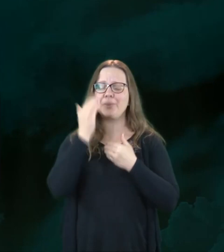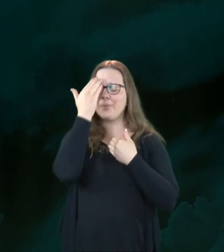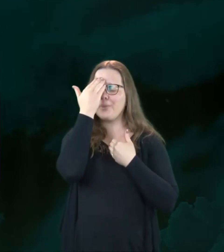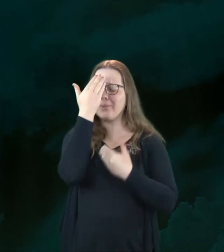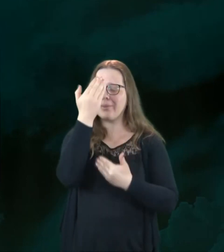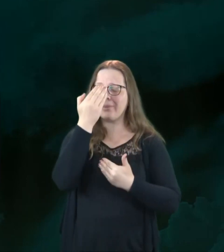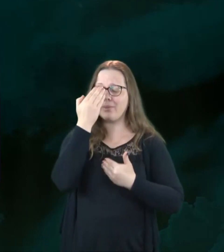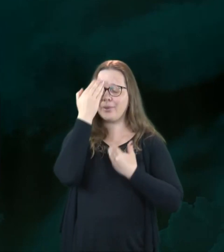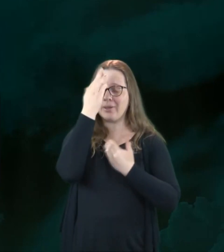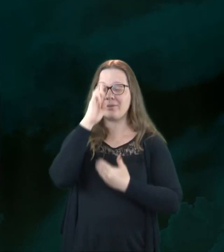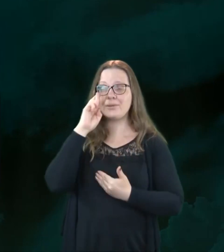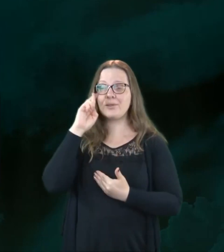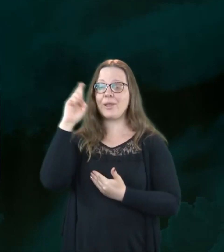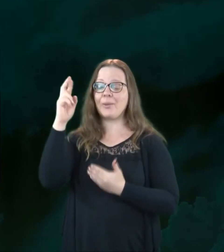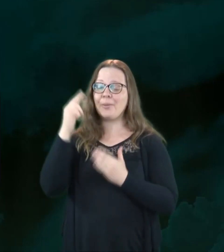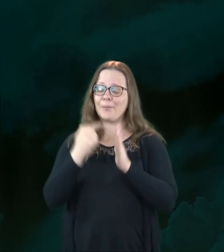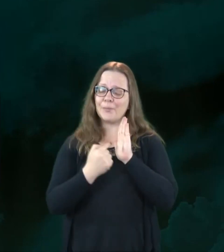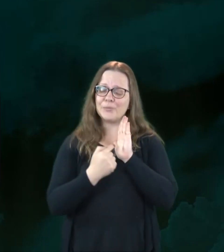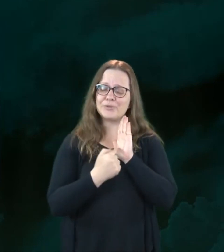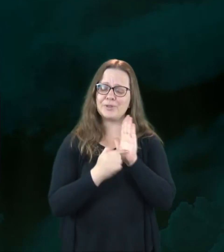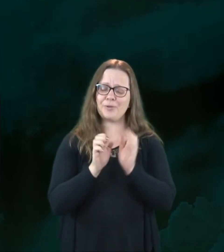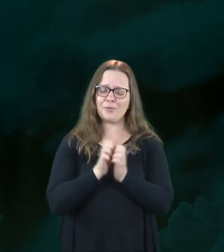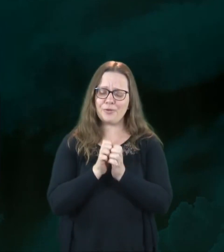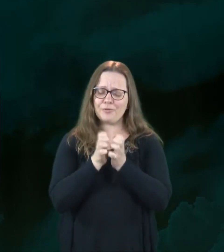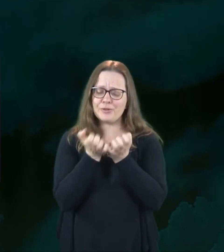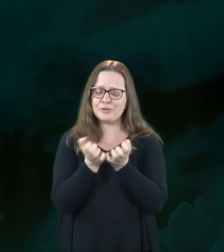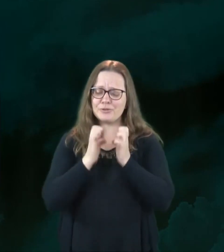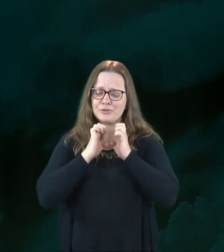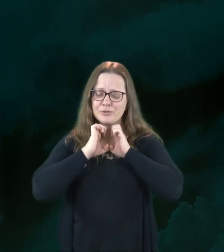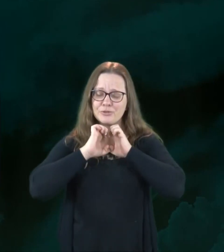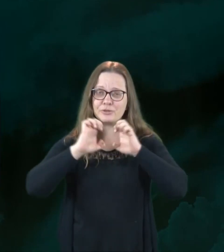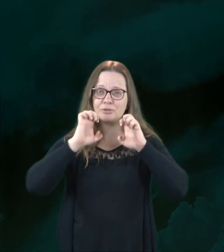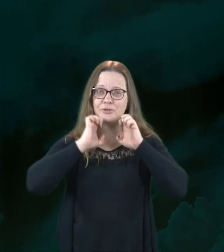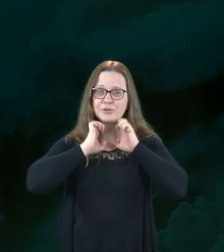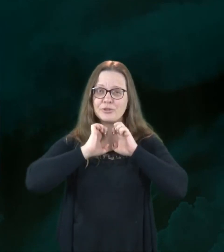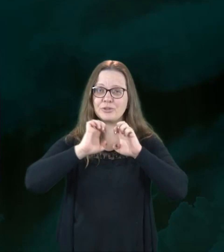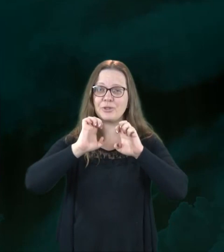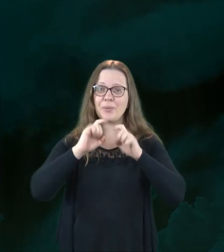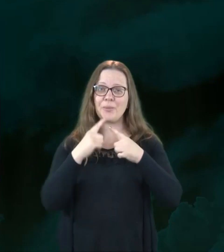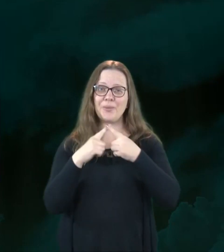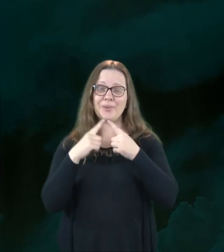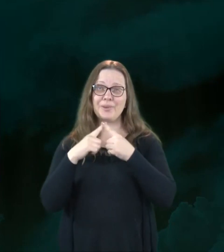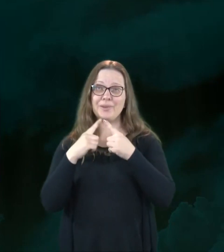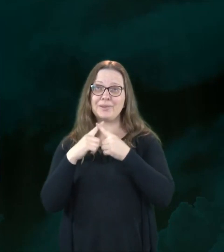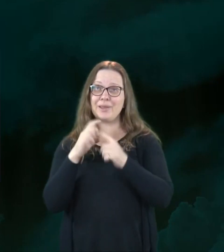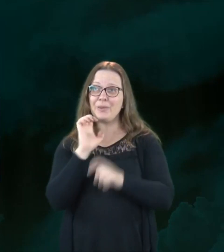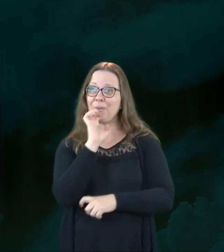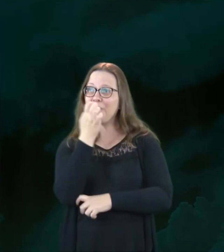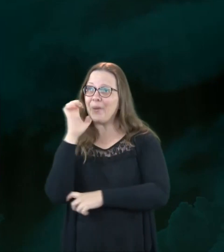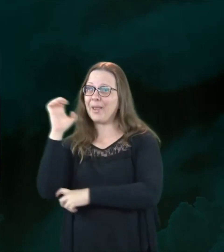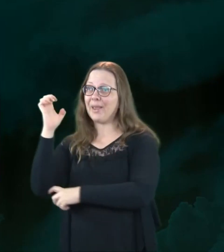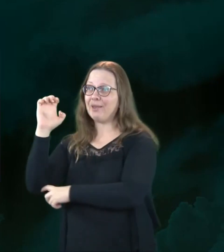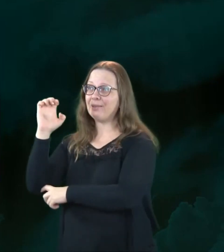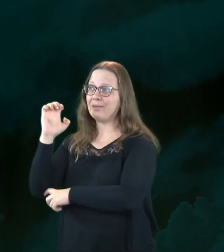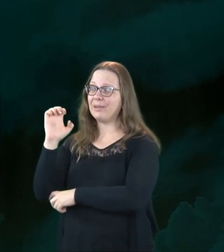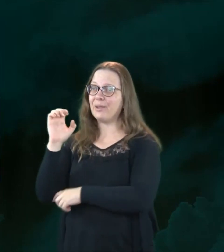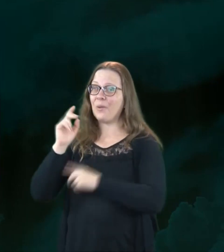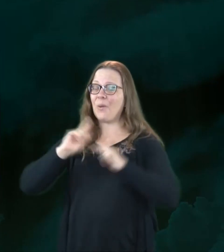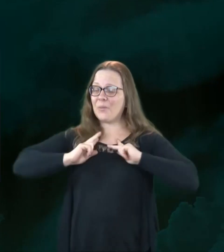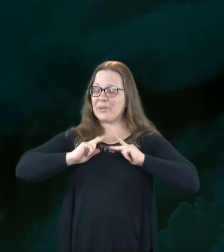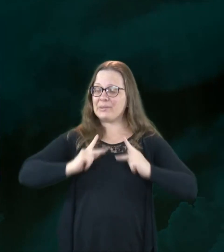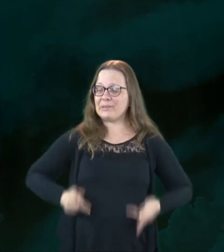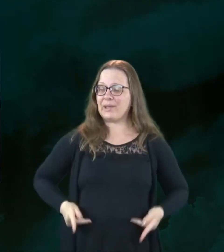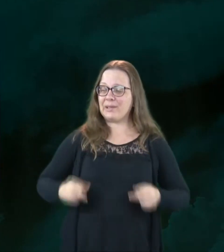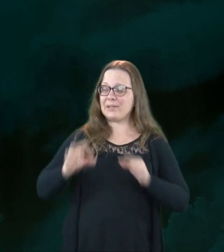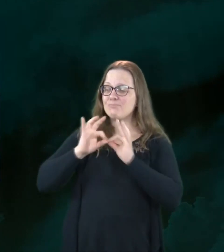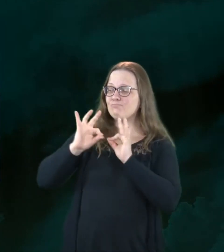obrigado, Senhor, por nos mostrar o Evangelho. O homem que se desconectou no jardim do Éden de Ti,